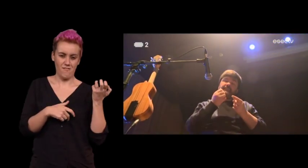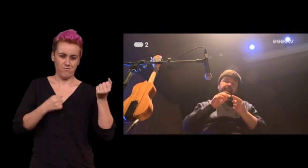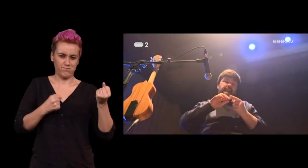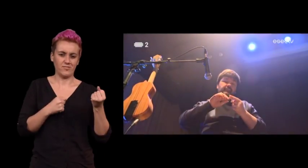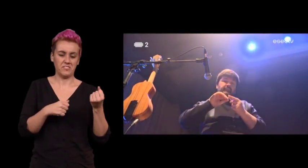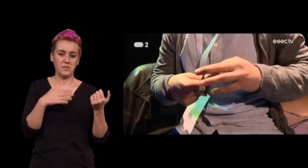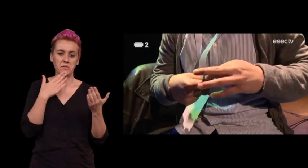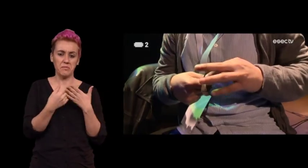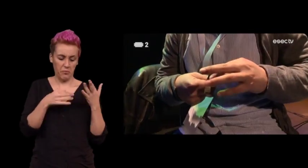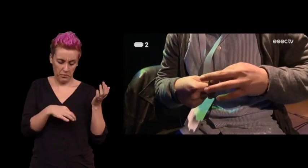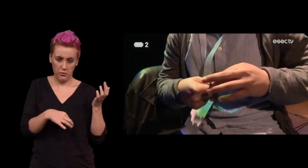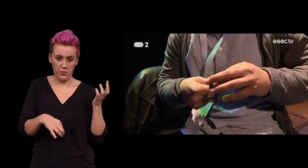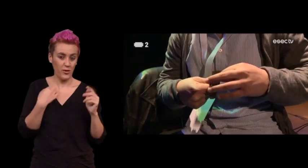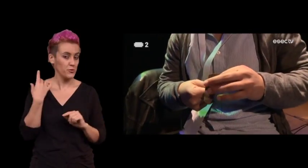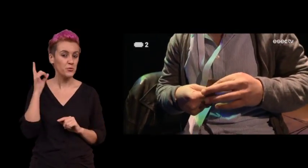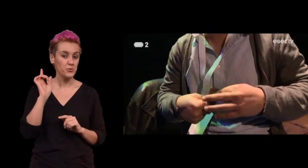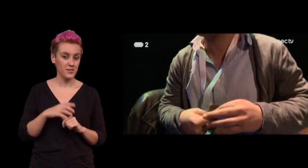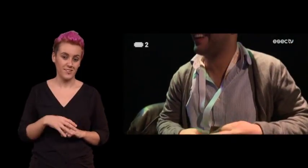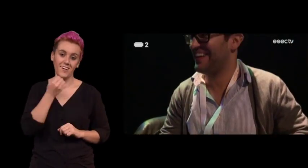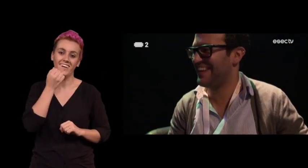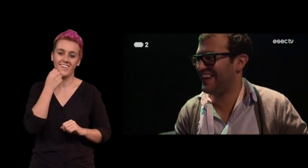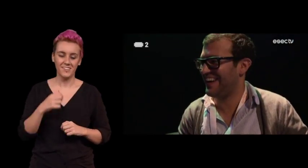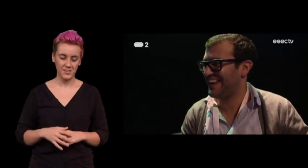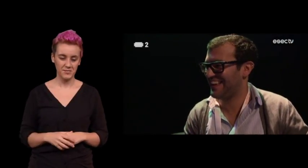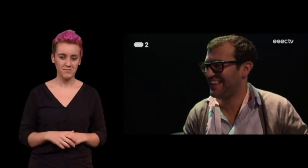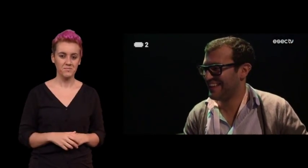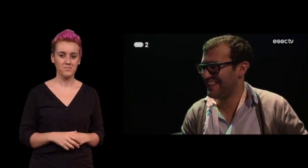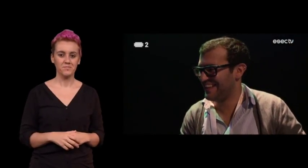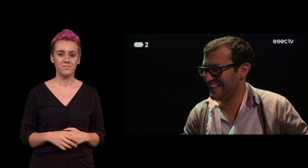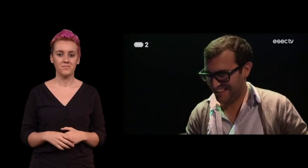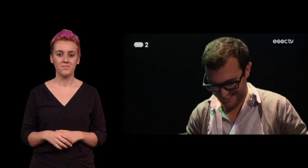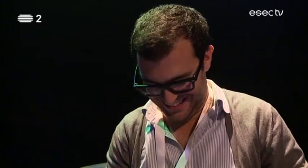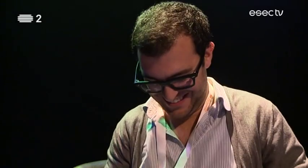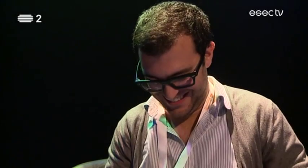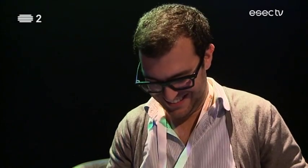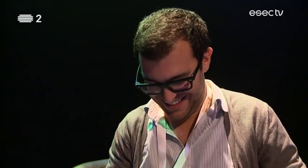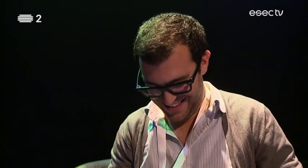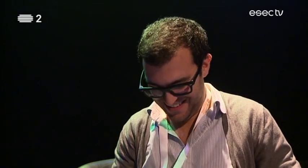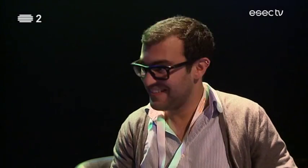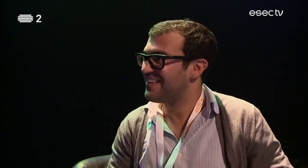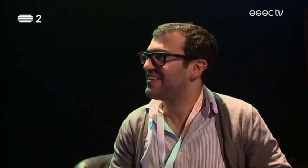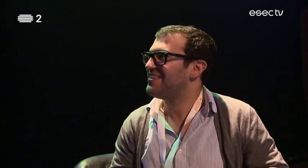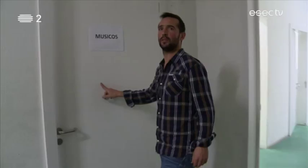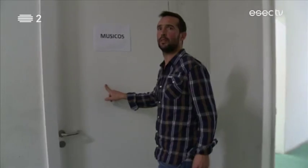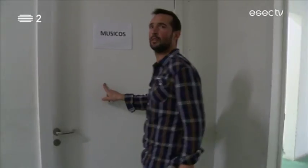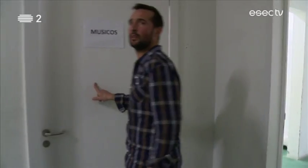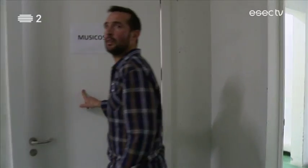Toca em cordas de daço. Não é que há nylons para ninguém. Opa, tu és um